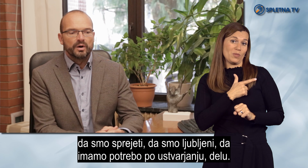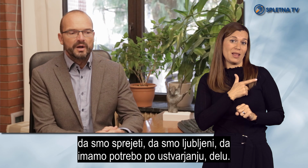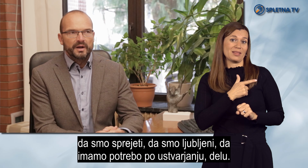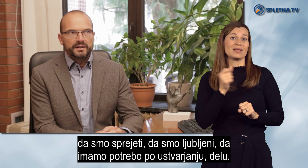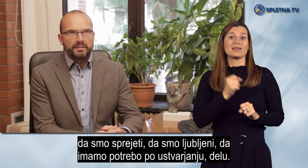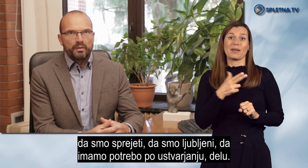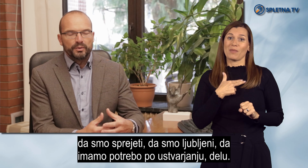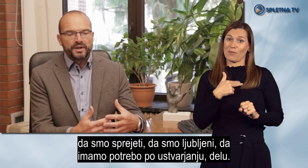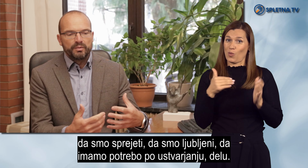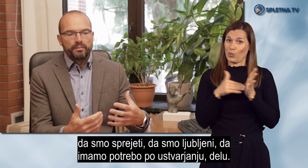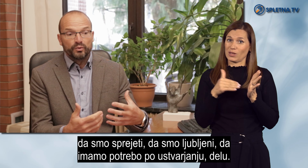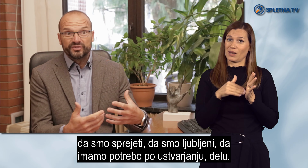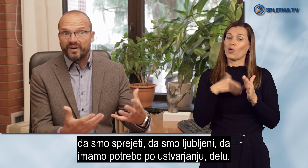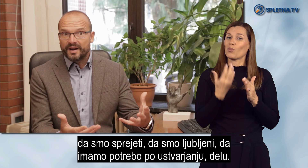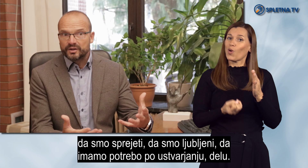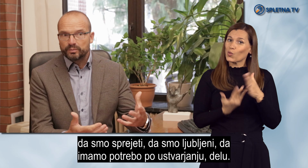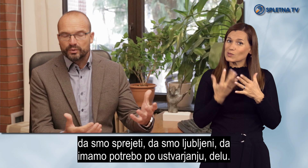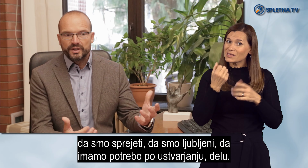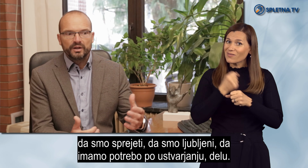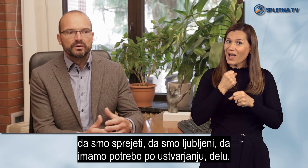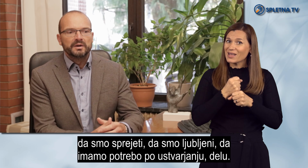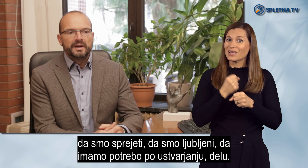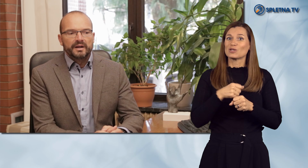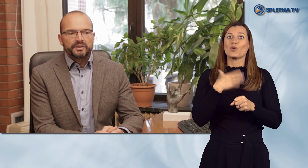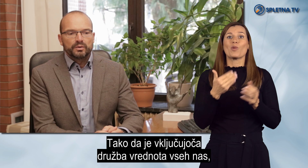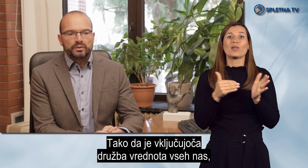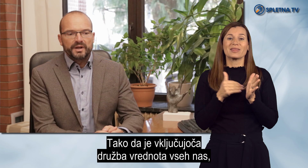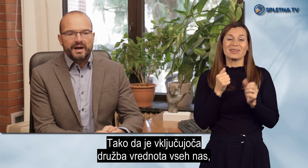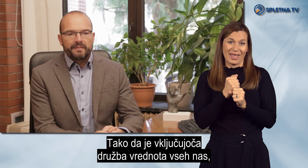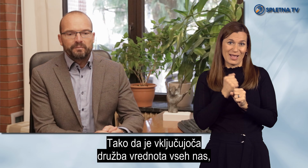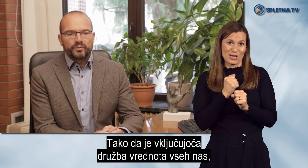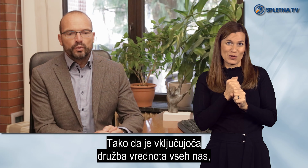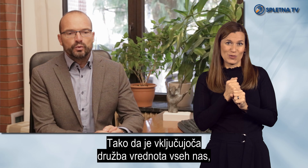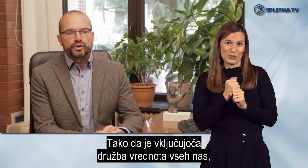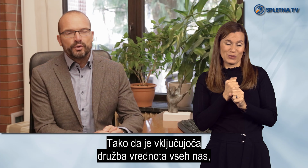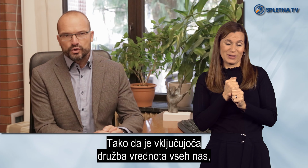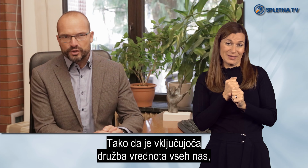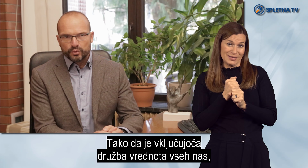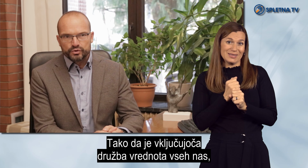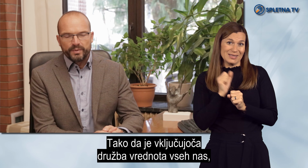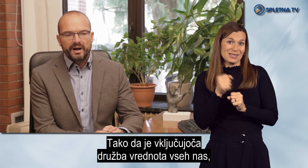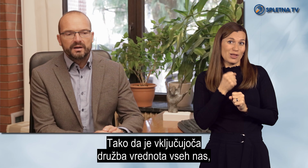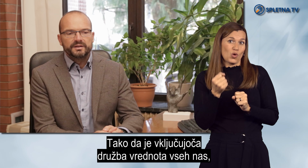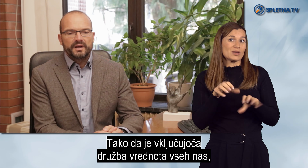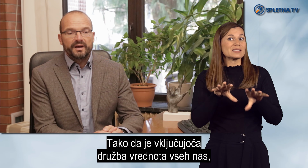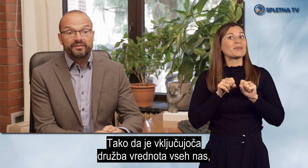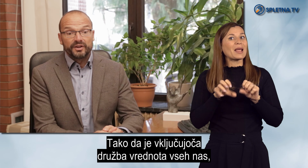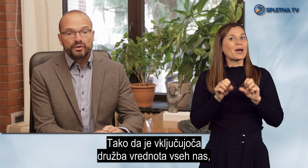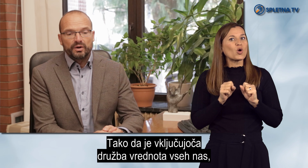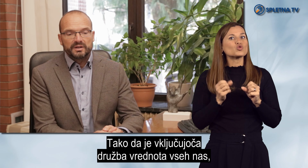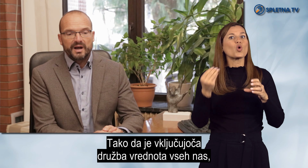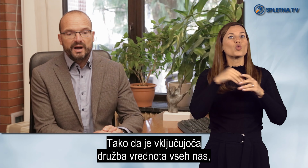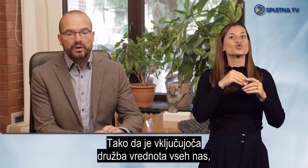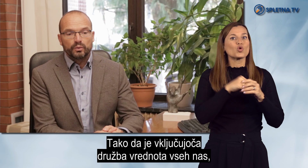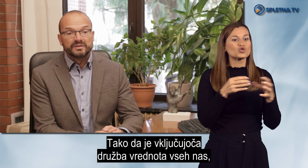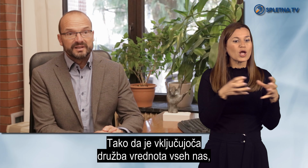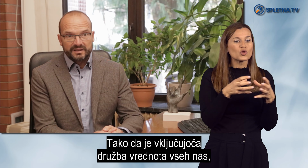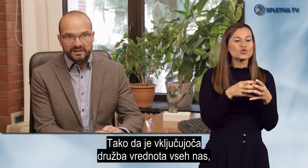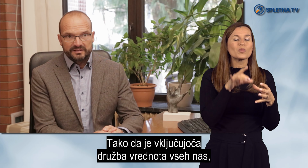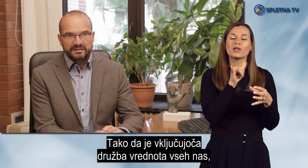da imamo potrebo po ustvarjanju, po delu. Tako da vključujoča družba je